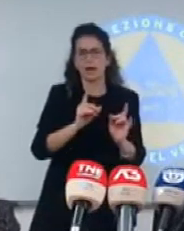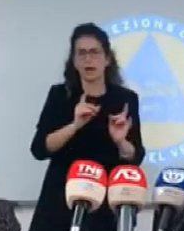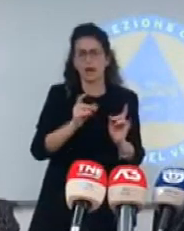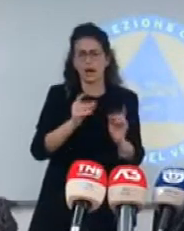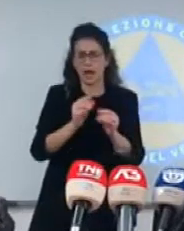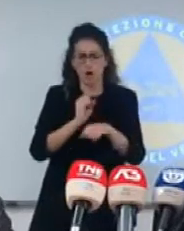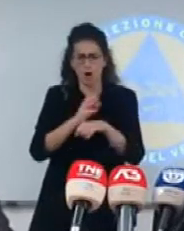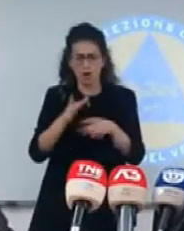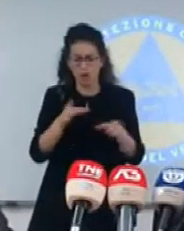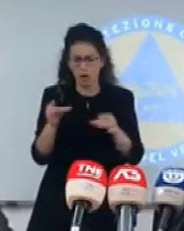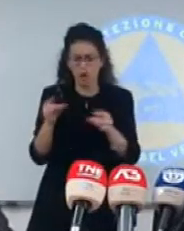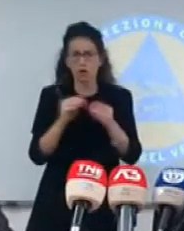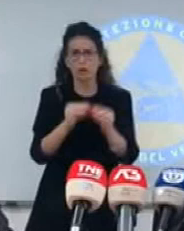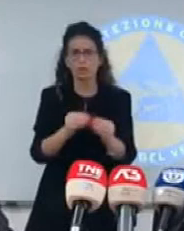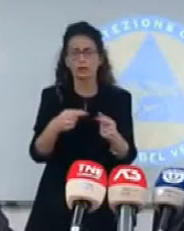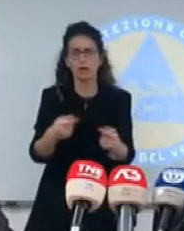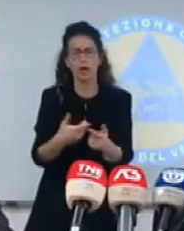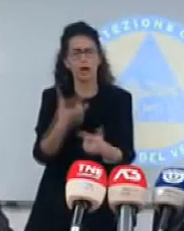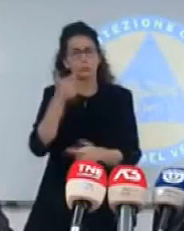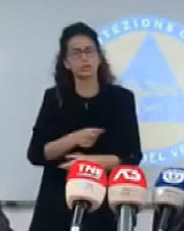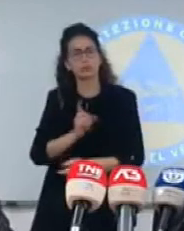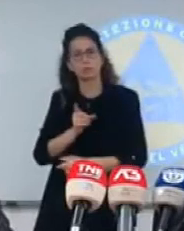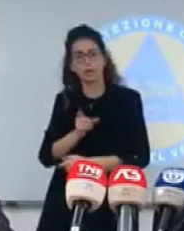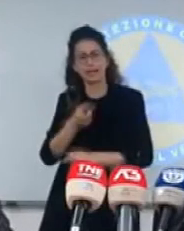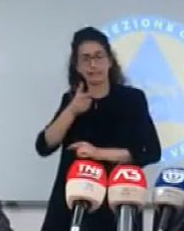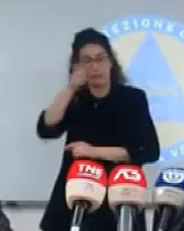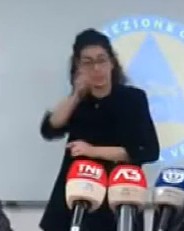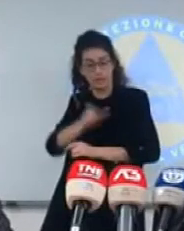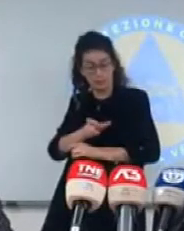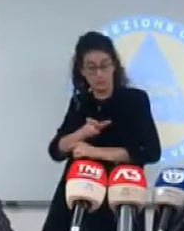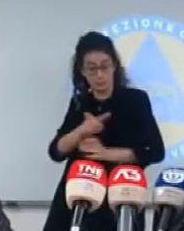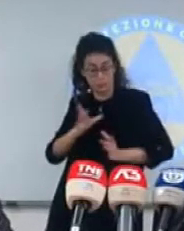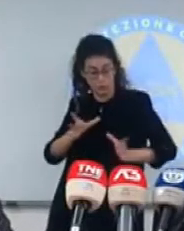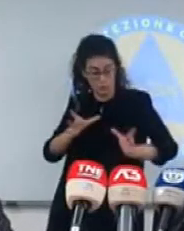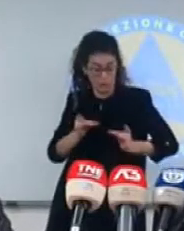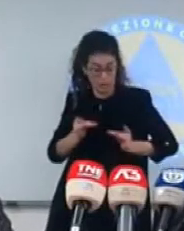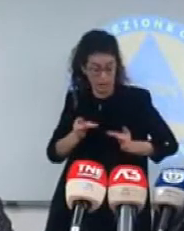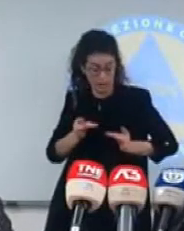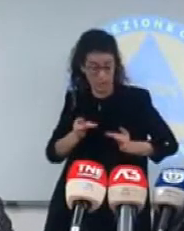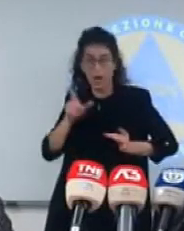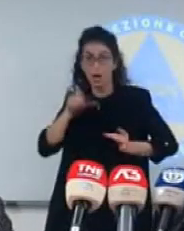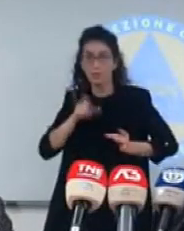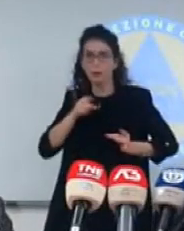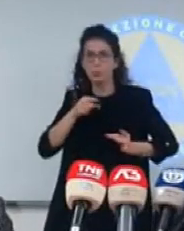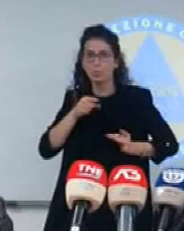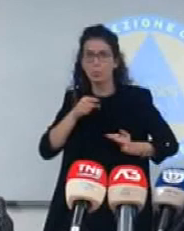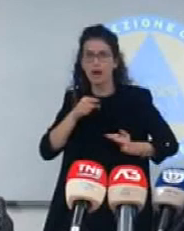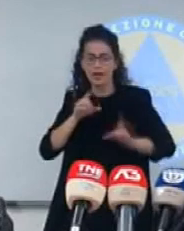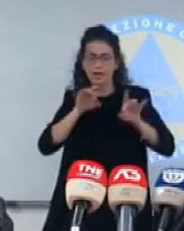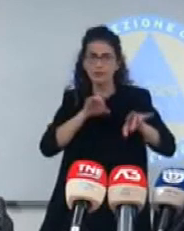di infezioni ci sono e siccome per avere l'infetto bisogna che sia un infettante e bisogna che tra i due non ci sia una barriera